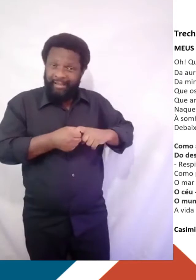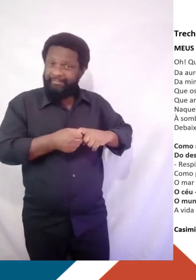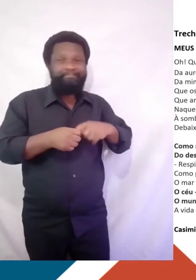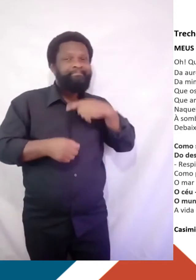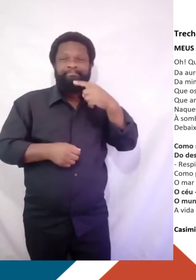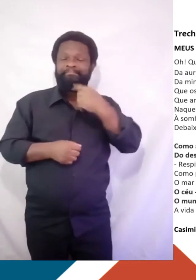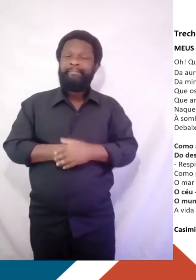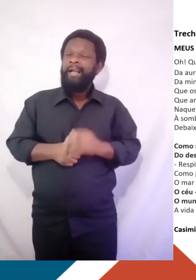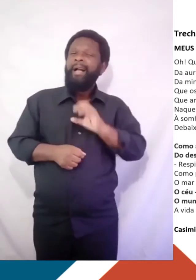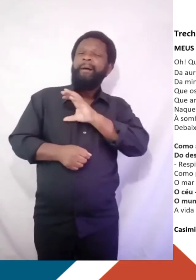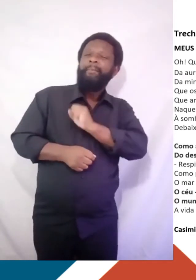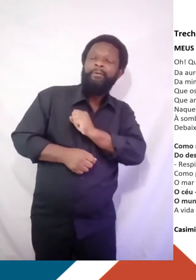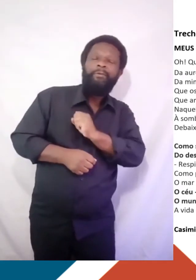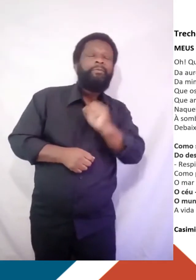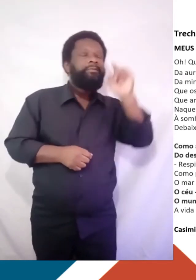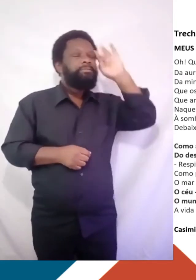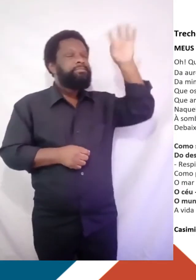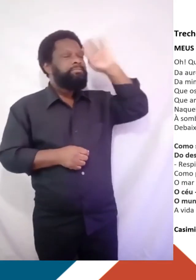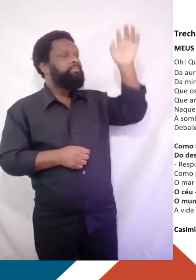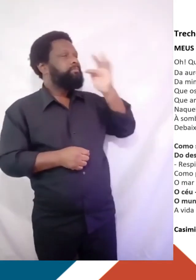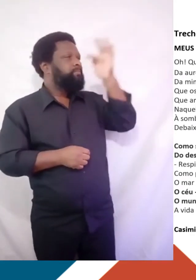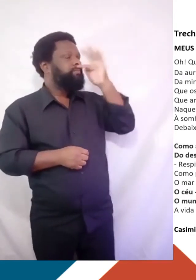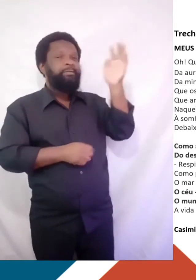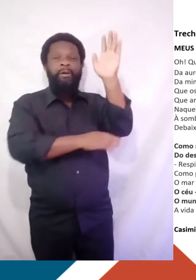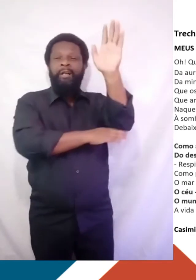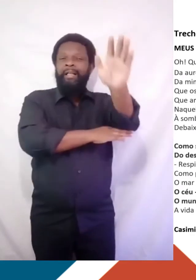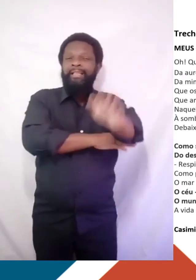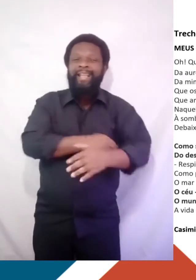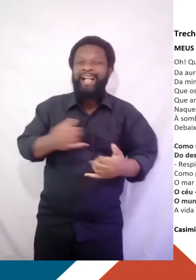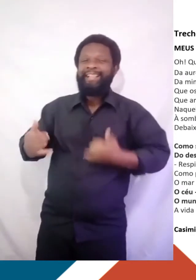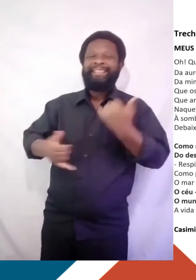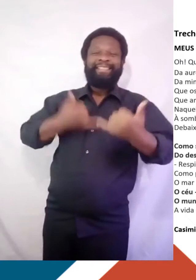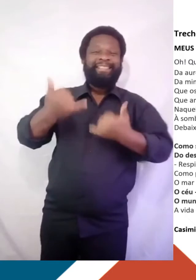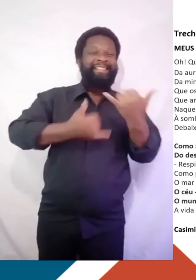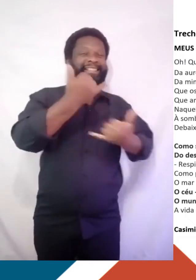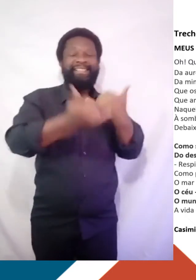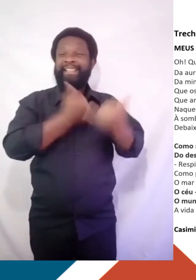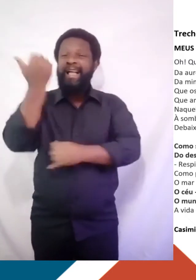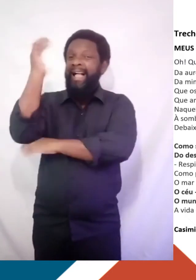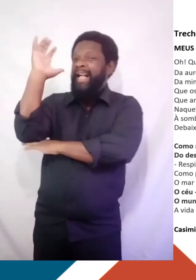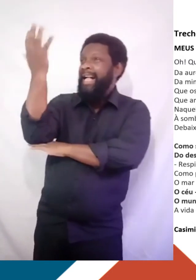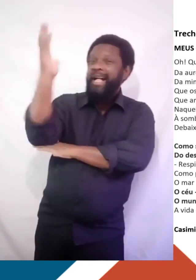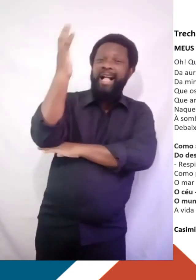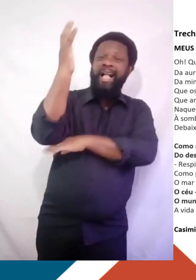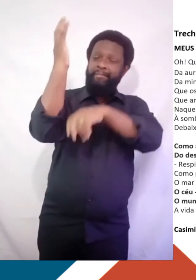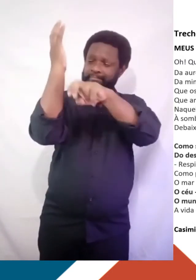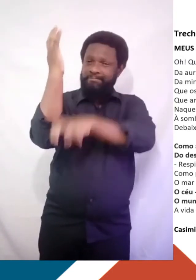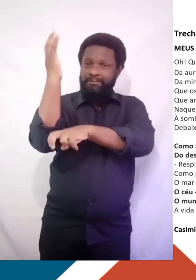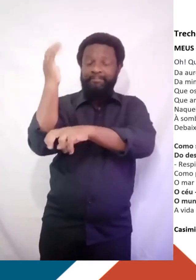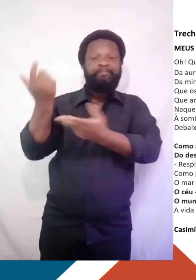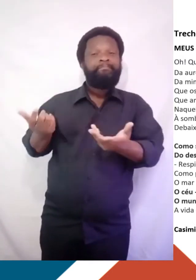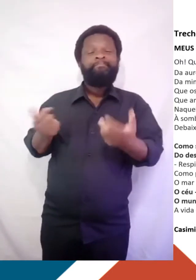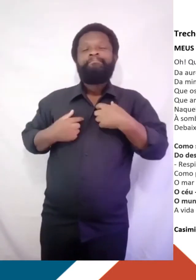mais. Que amor, que sonhos, que flores, naquelas tardes fagueiras, à sombra das bananeiras, debaixo dos